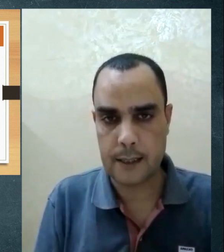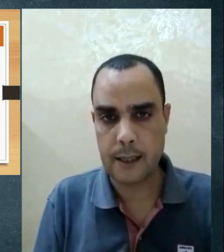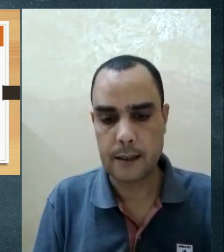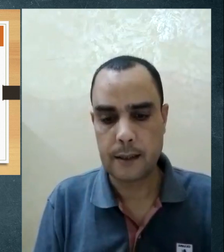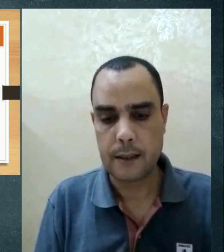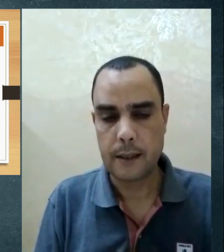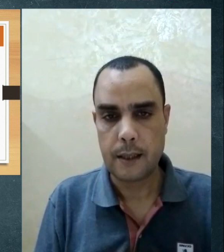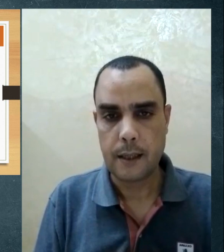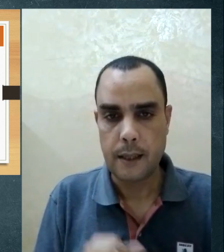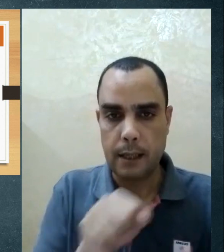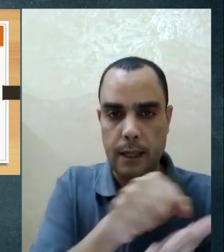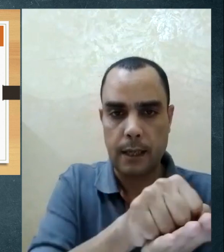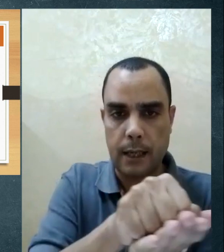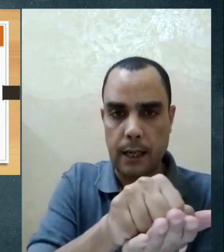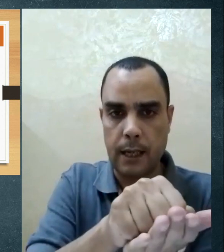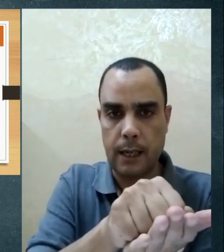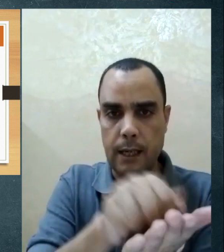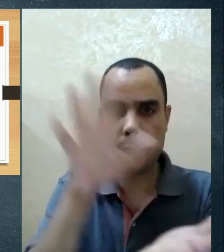ثلاثة،